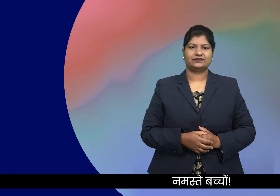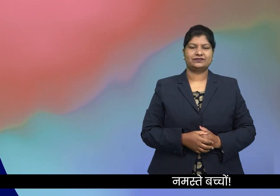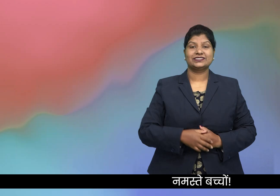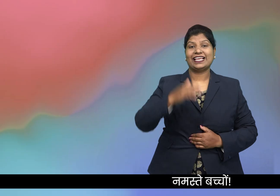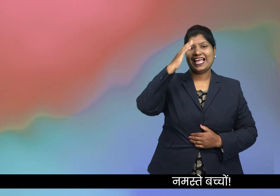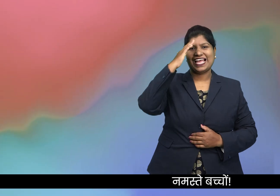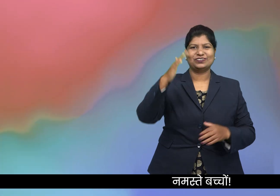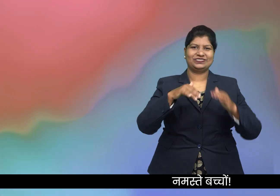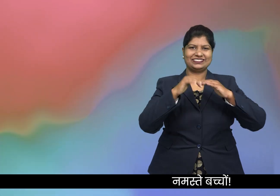नमस्ते बच्चों।